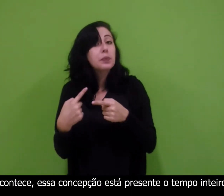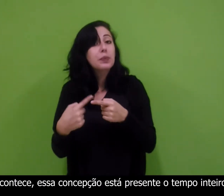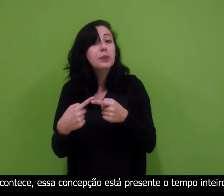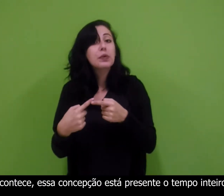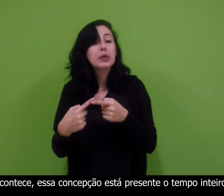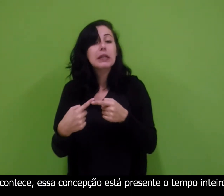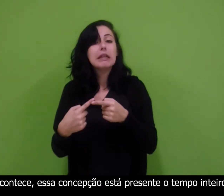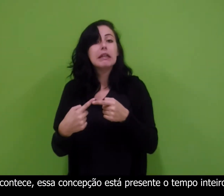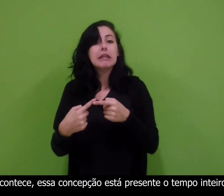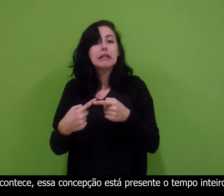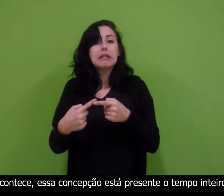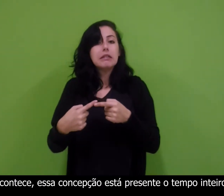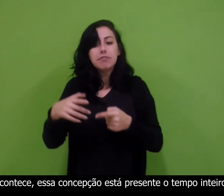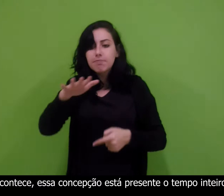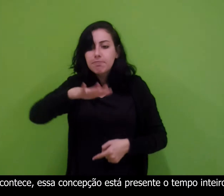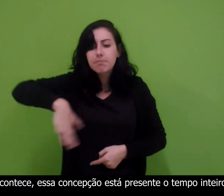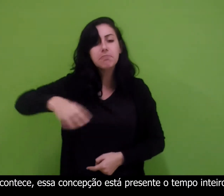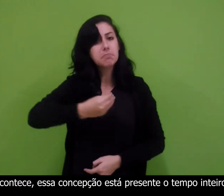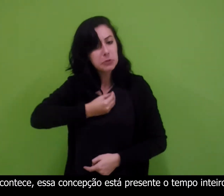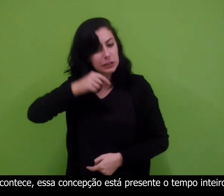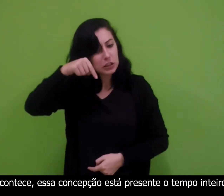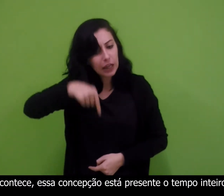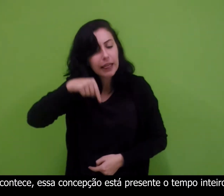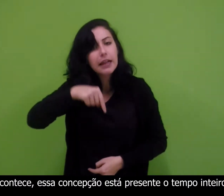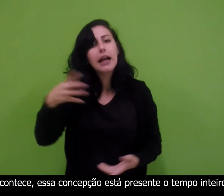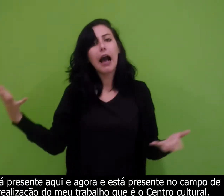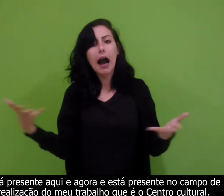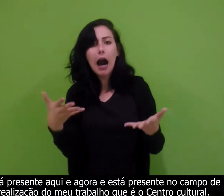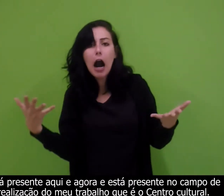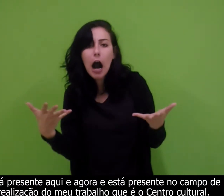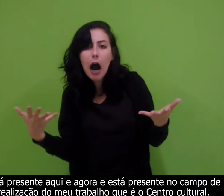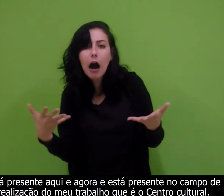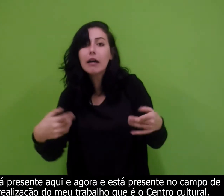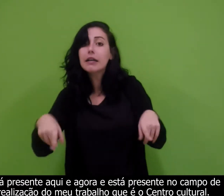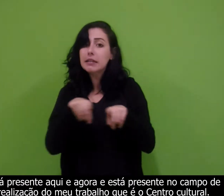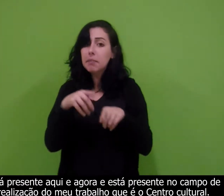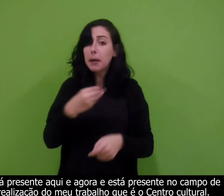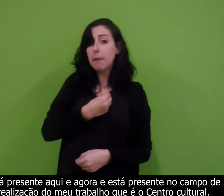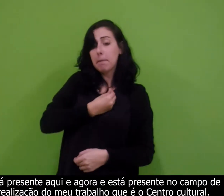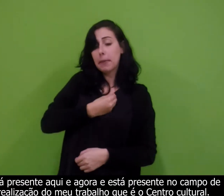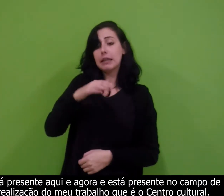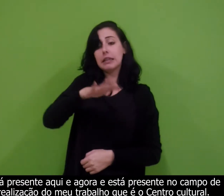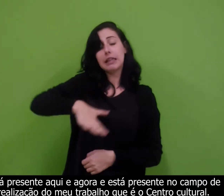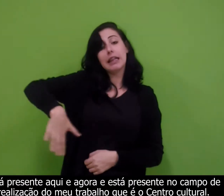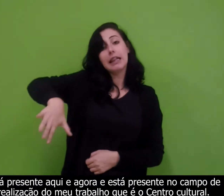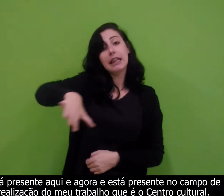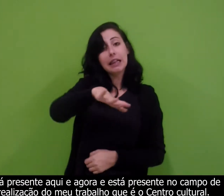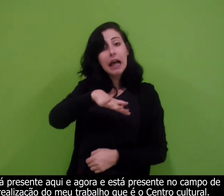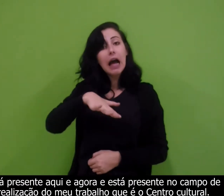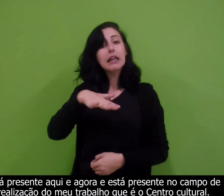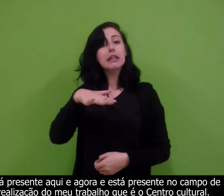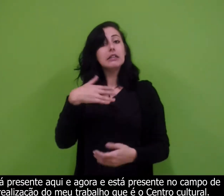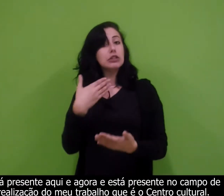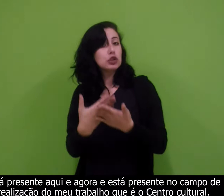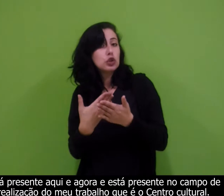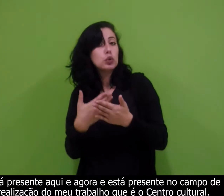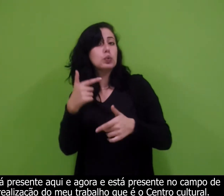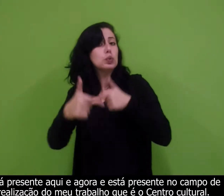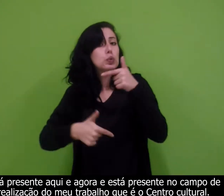acontece, essa concepção ela está presente o tempo inteiro, ela está presente aqui e agora, e está presente no campo